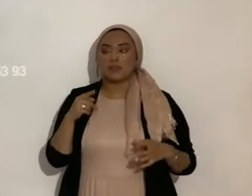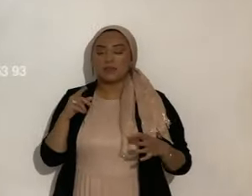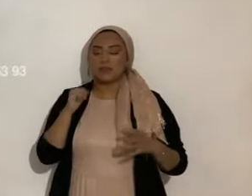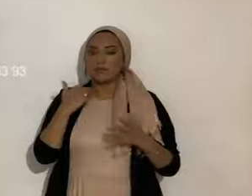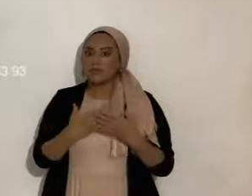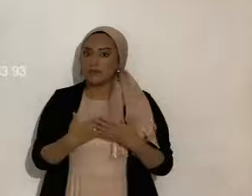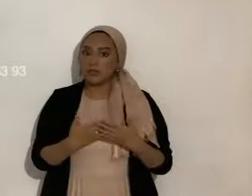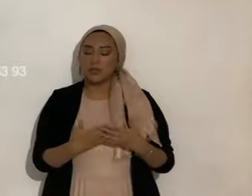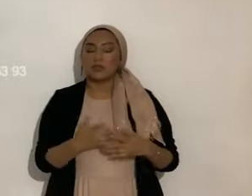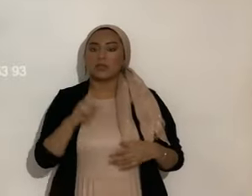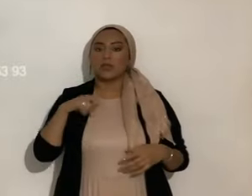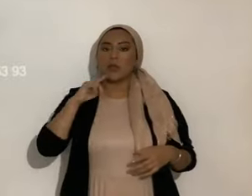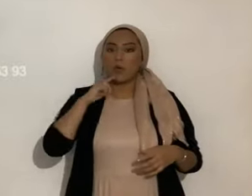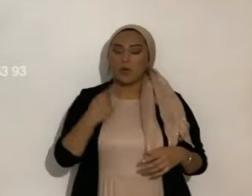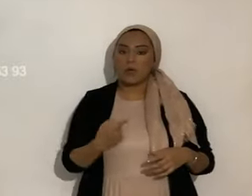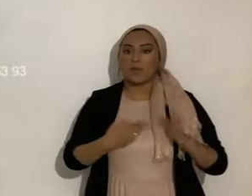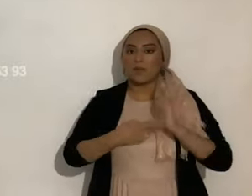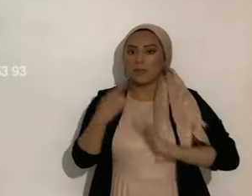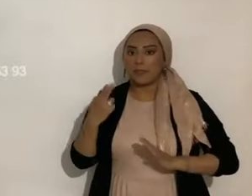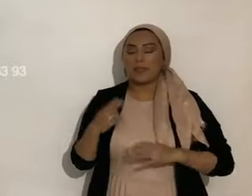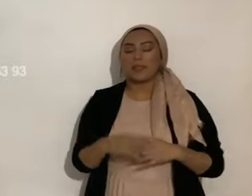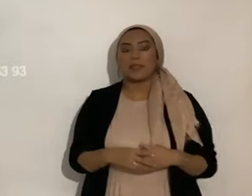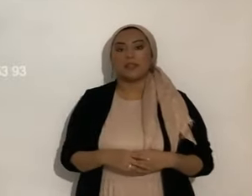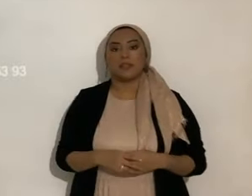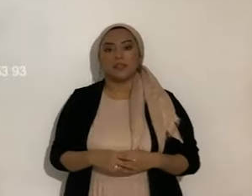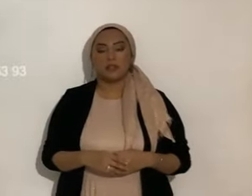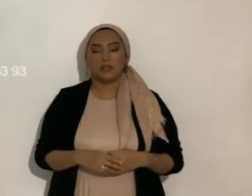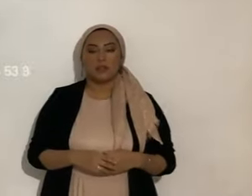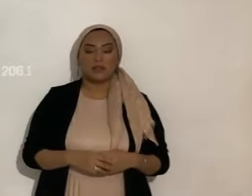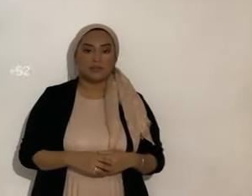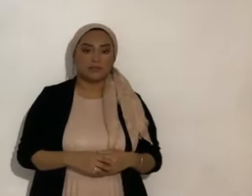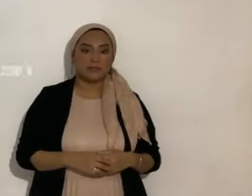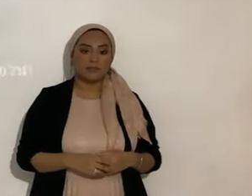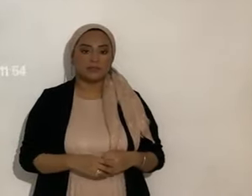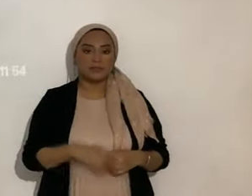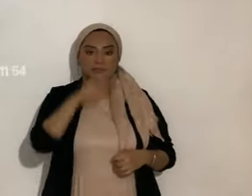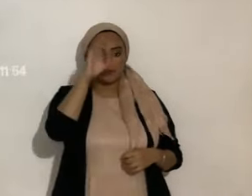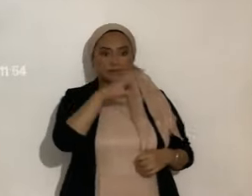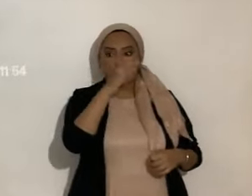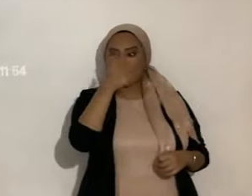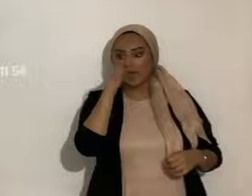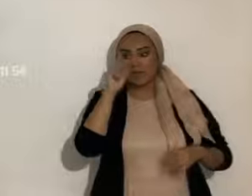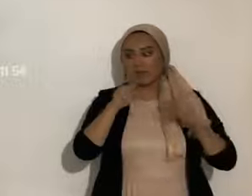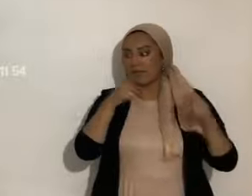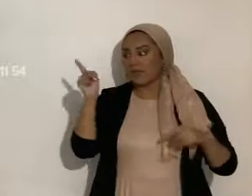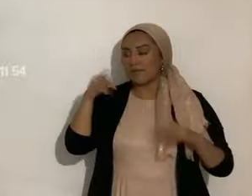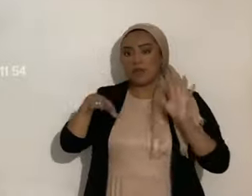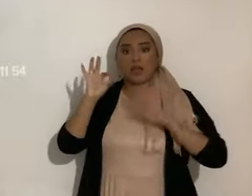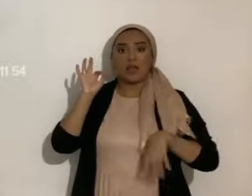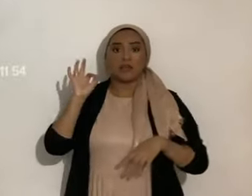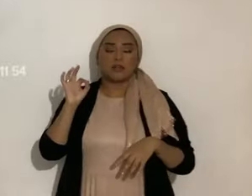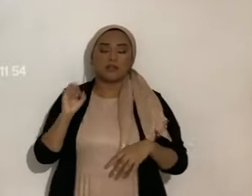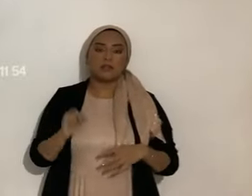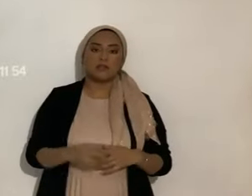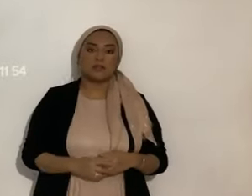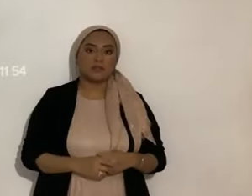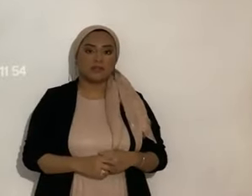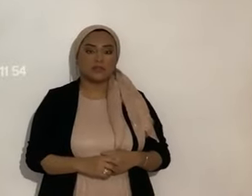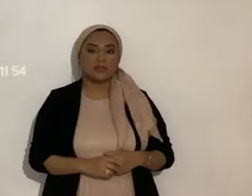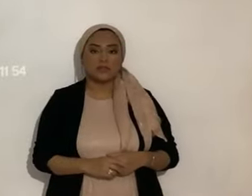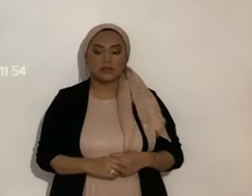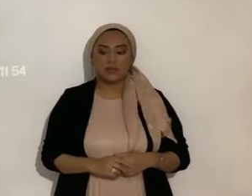situación, seamos honestos. El Imperio Romano arrasaba con todo y crucificaban al que se encontraban, los colgaban del madero, más